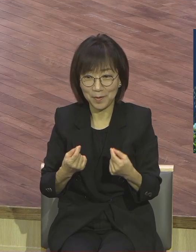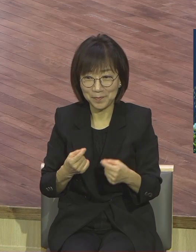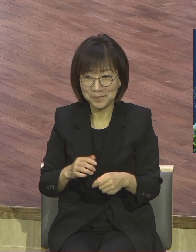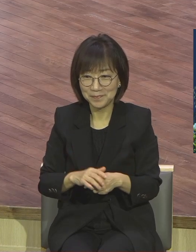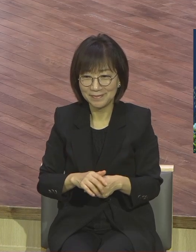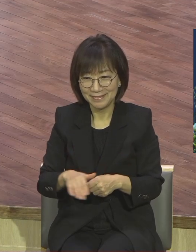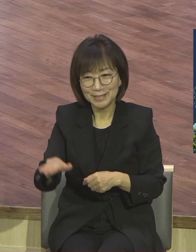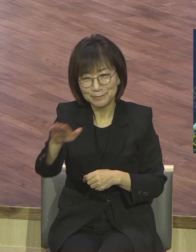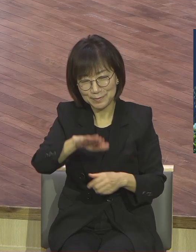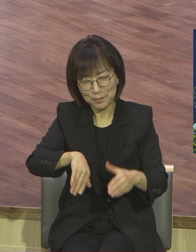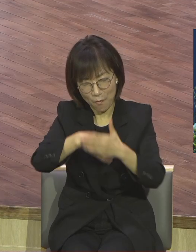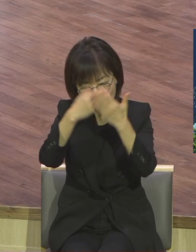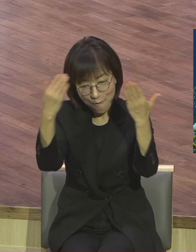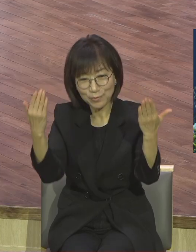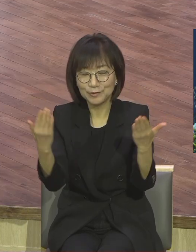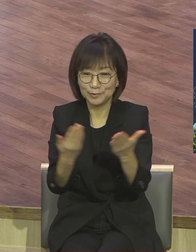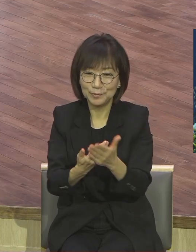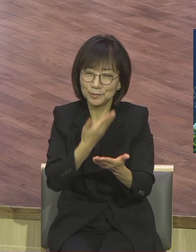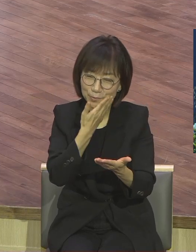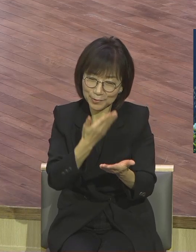없어요.